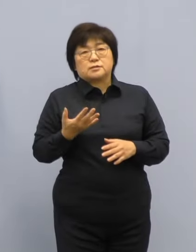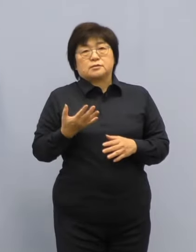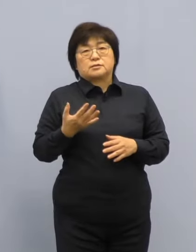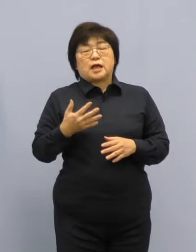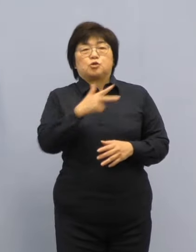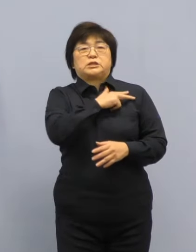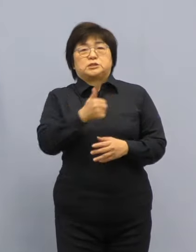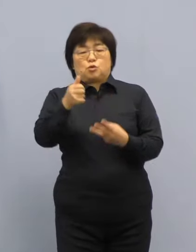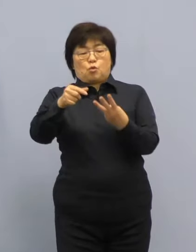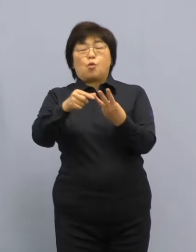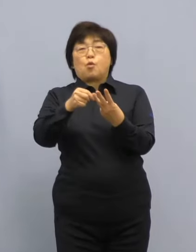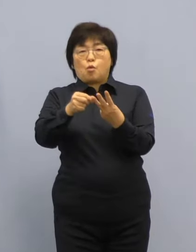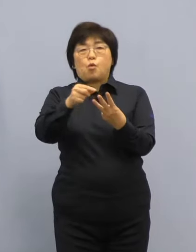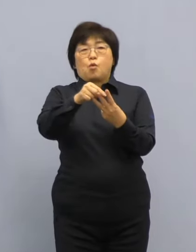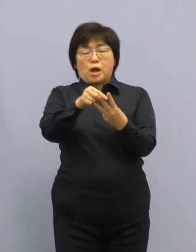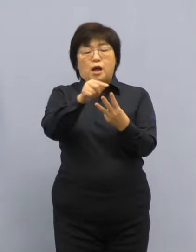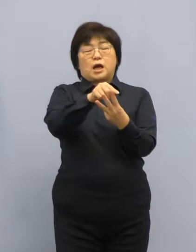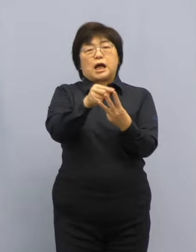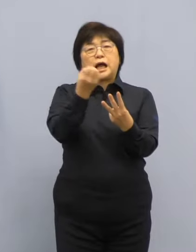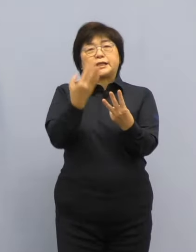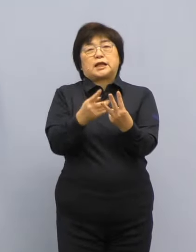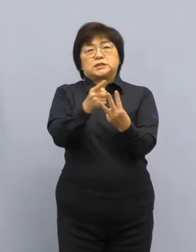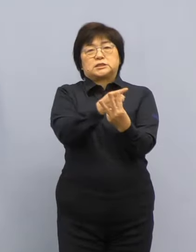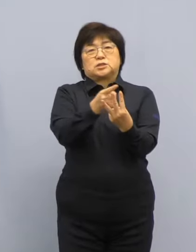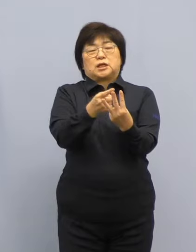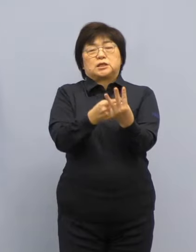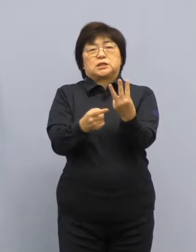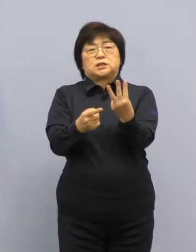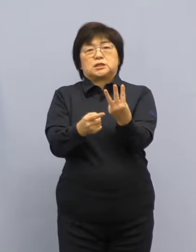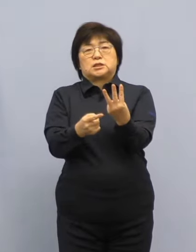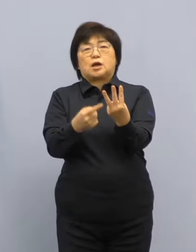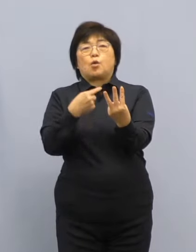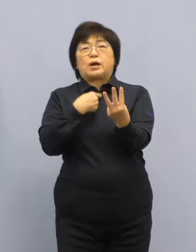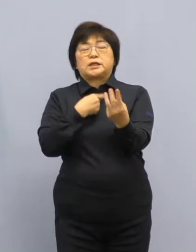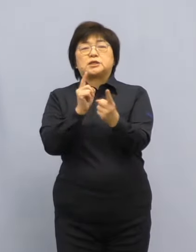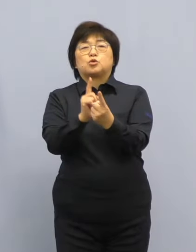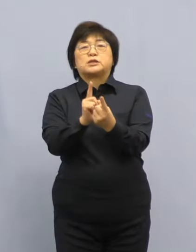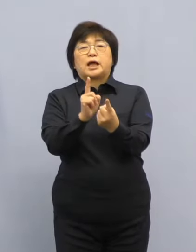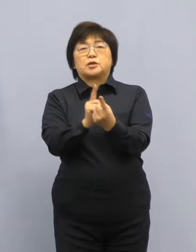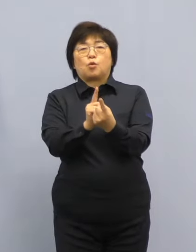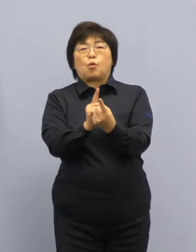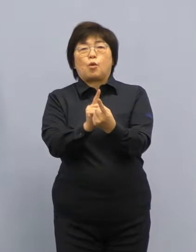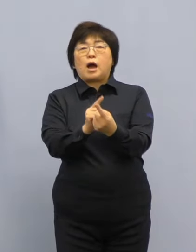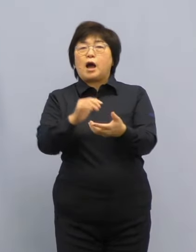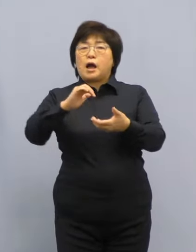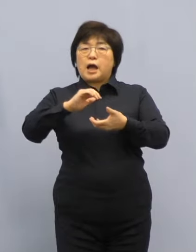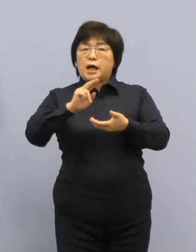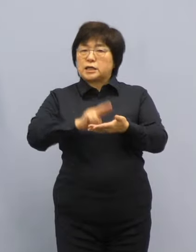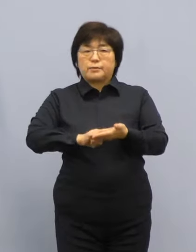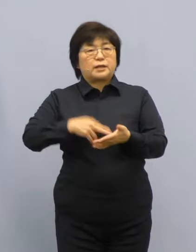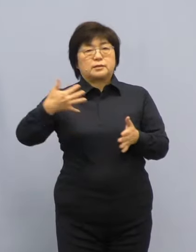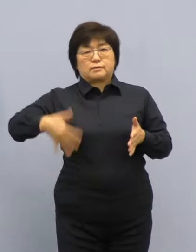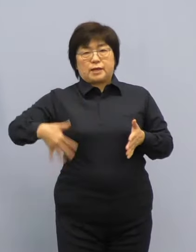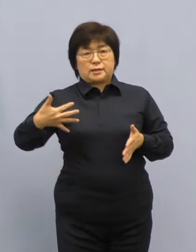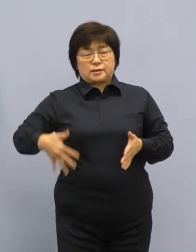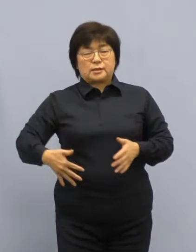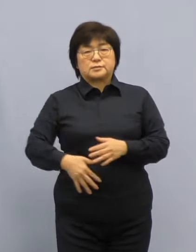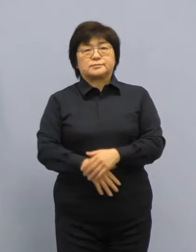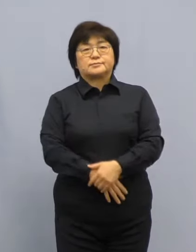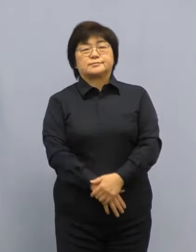補されているということを伺っておりますけれども、私の対応については何ら確定したことはございません。は